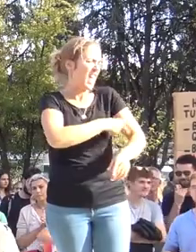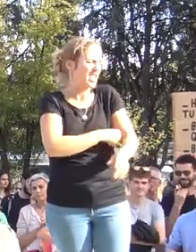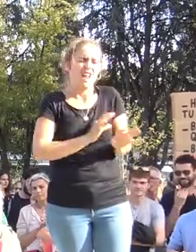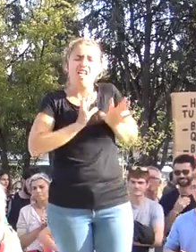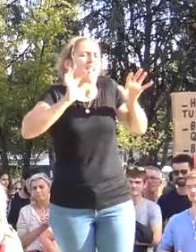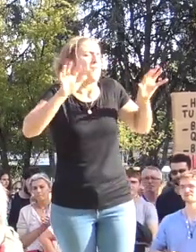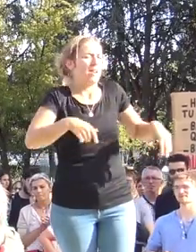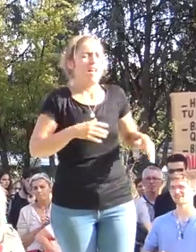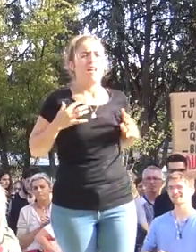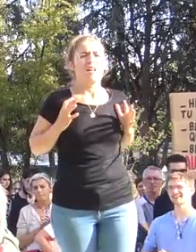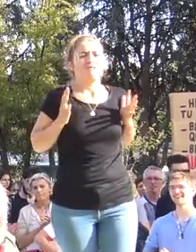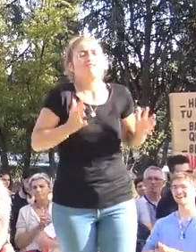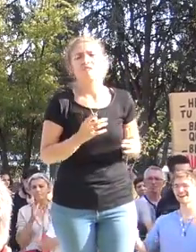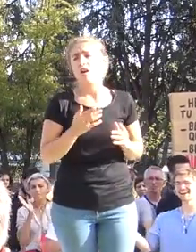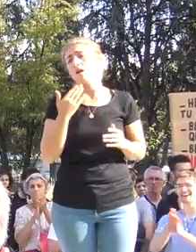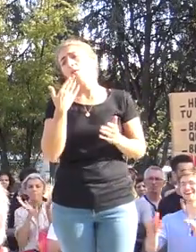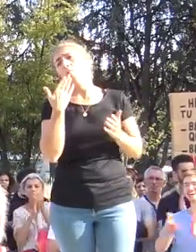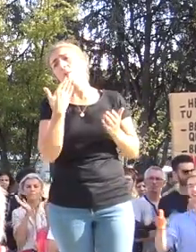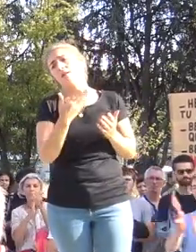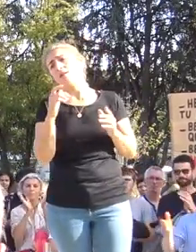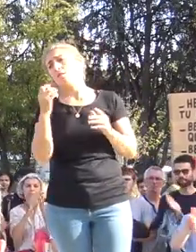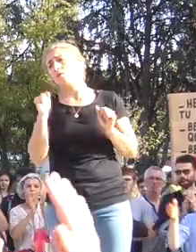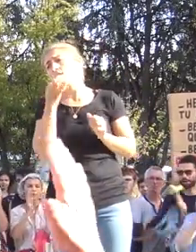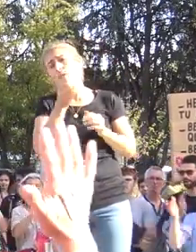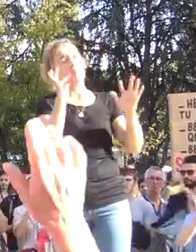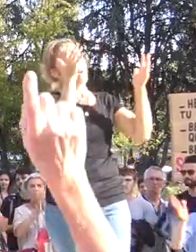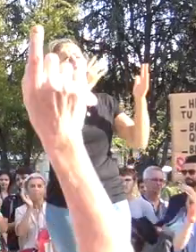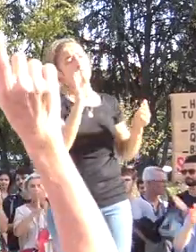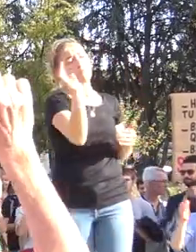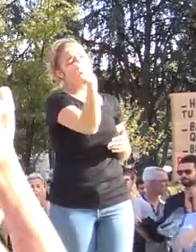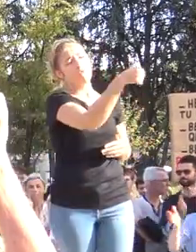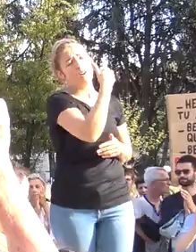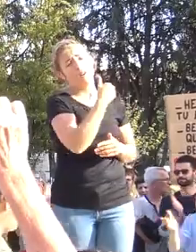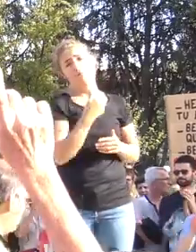Et vraiment, je vous demande de les applaudir encore une fois, très fort.